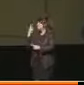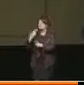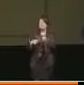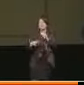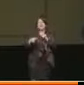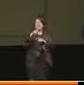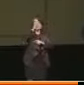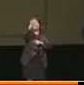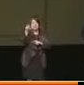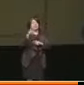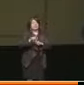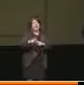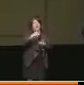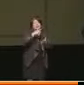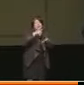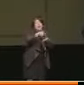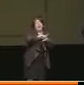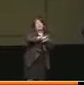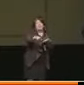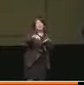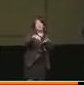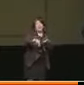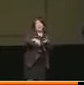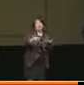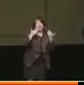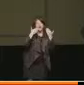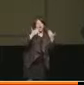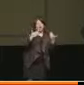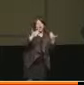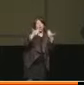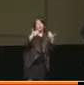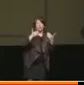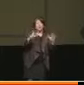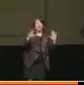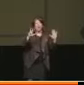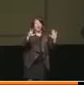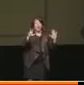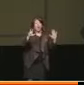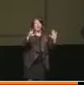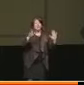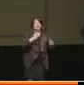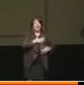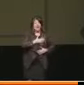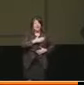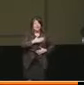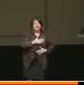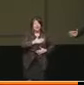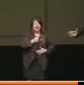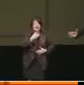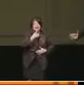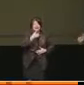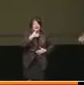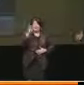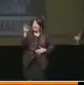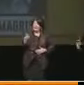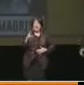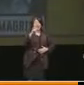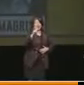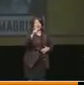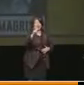per esempio potremo fare gli auguri per i suoi 80 anni li avrà compiuti da poco quando sarà al Salone a Claudio Magris